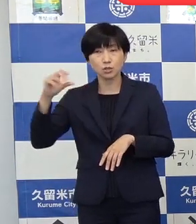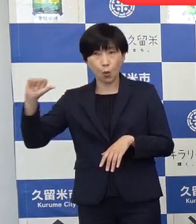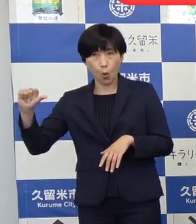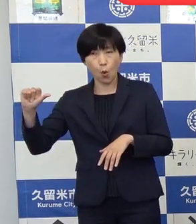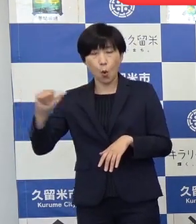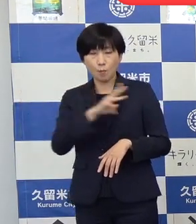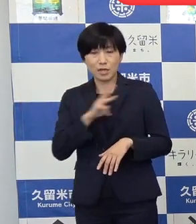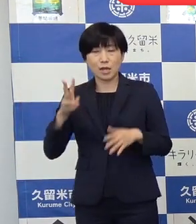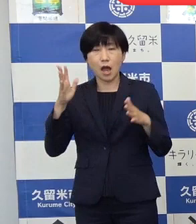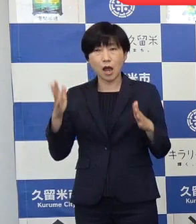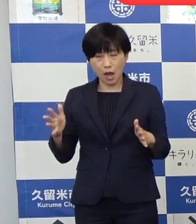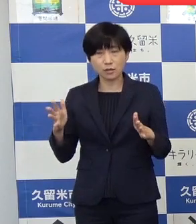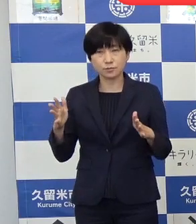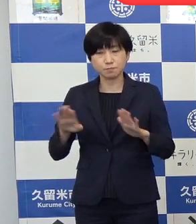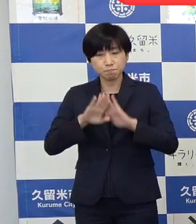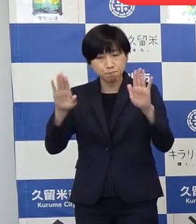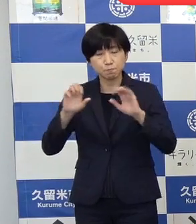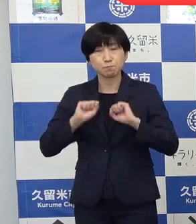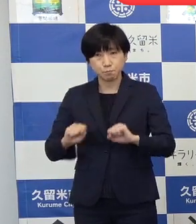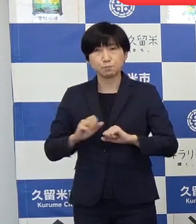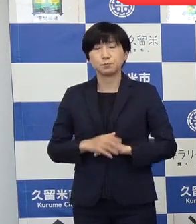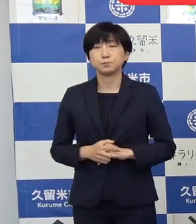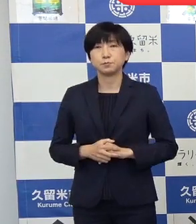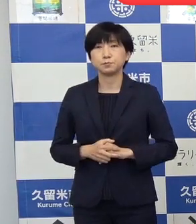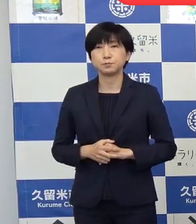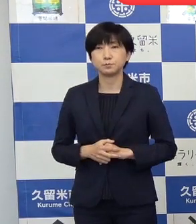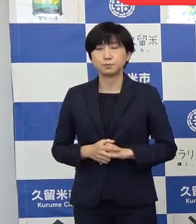3、4、5、3日間が開催をされます。